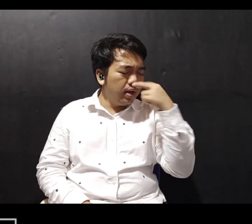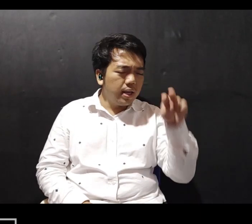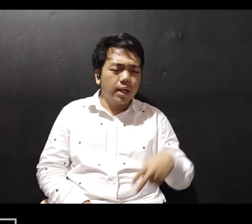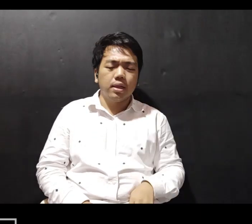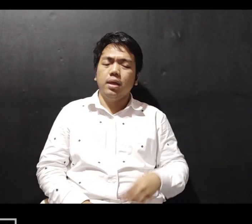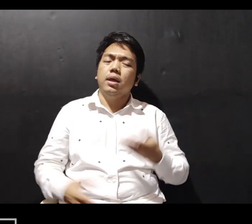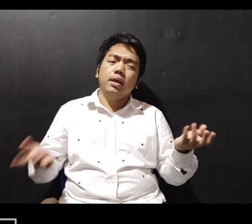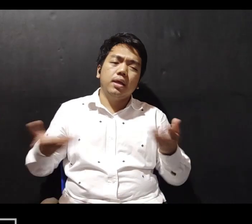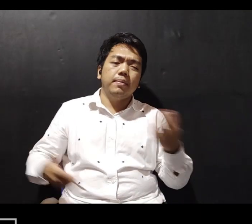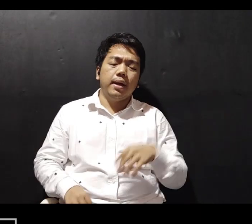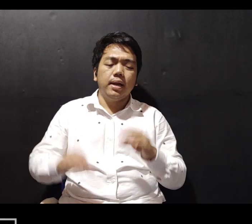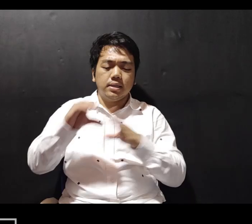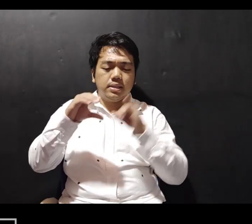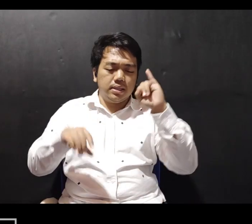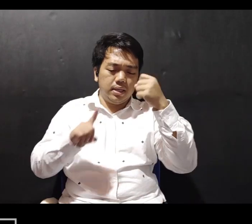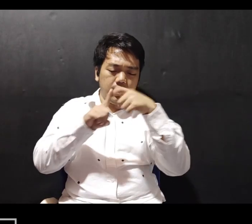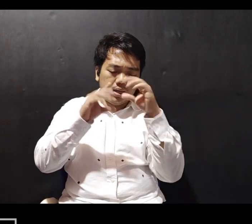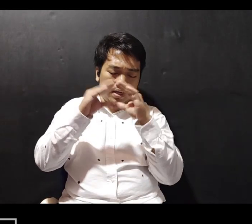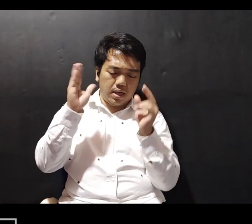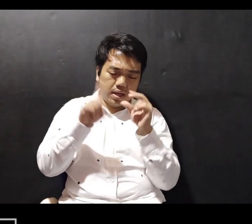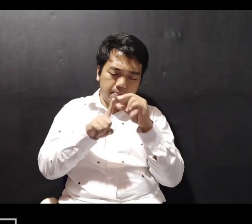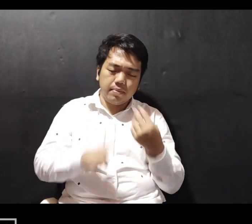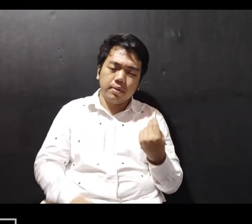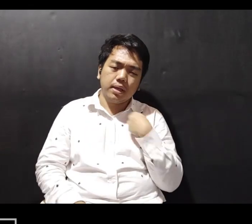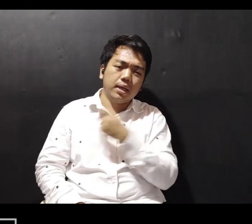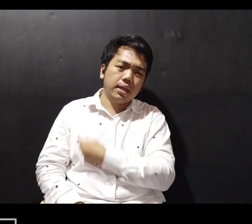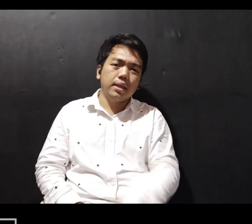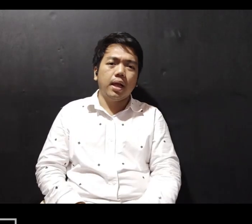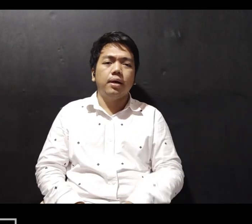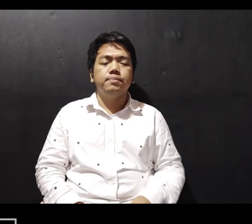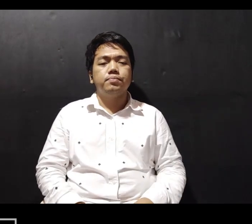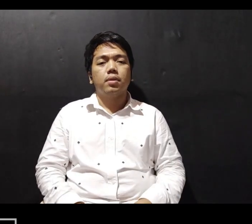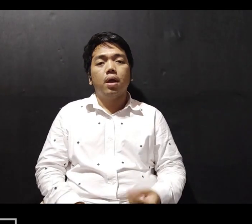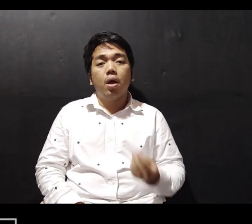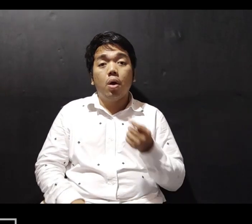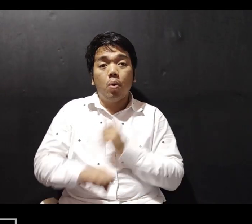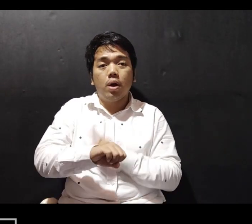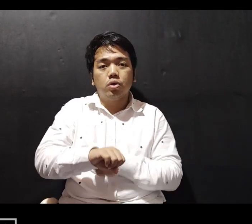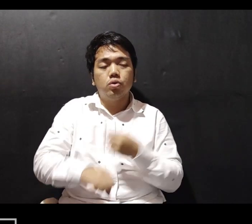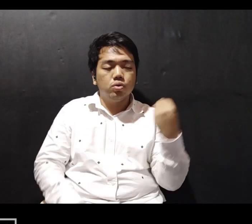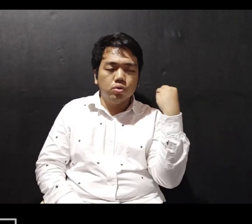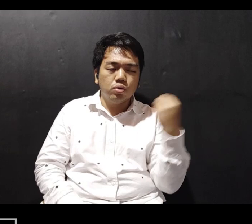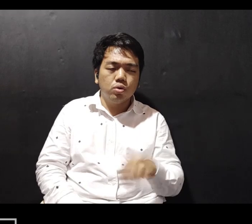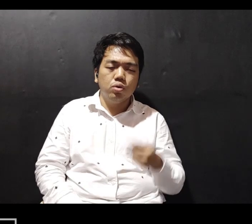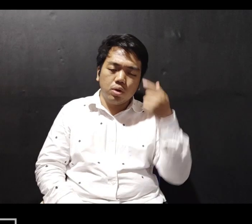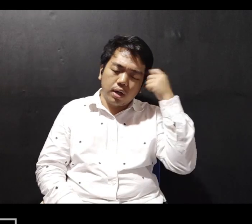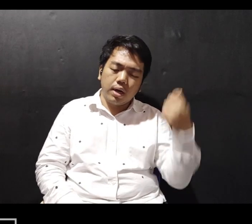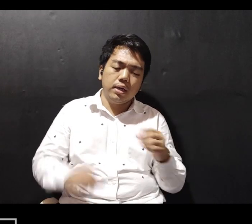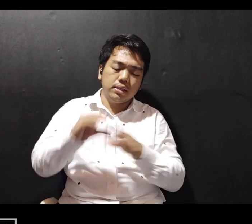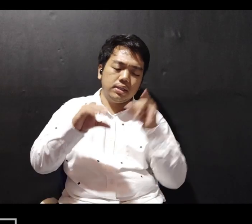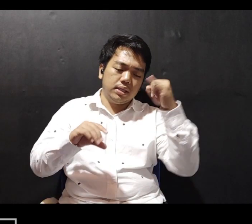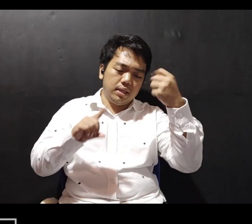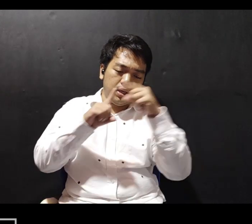sikap kita saat menanti. Karena sikap kita itulah yang akan menjadi kunci apakah rencana Tuhan dapat jadi dalam hidup